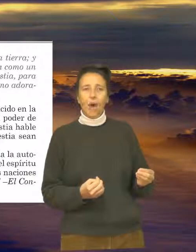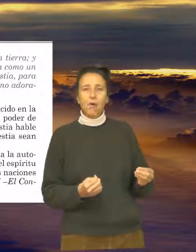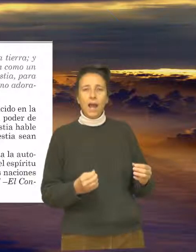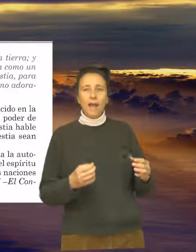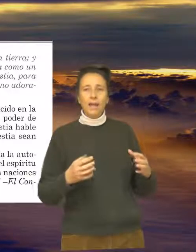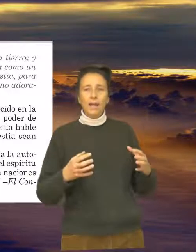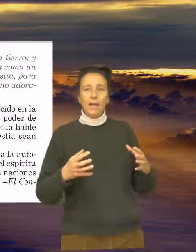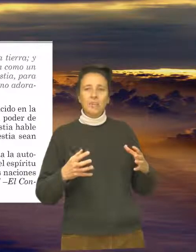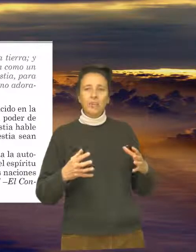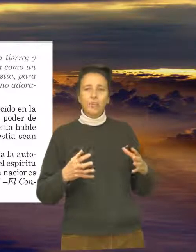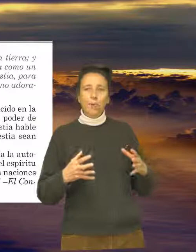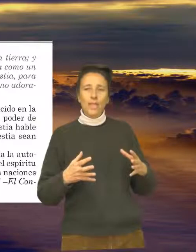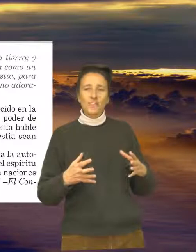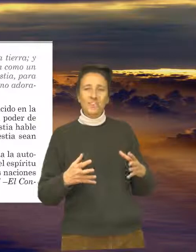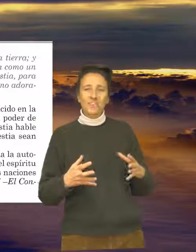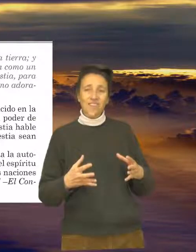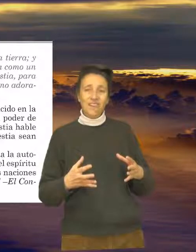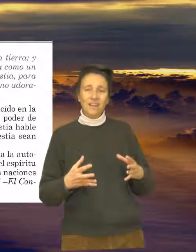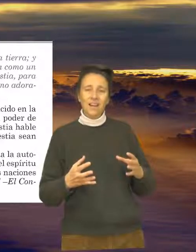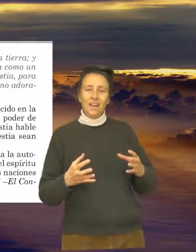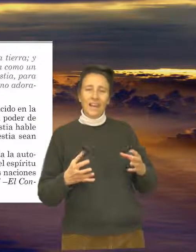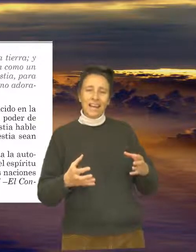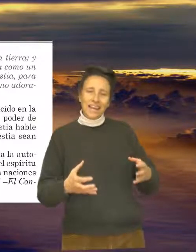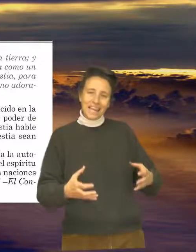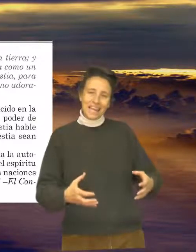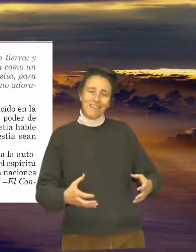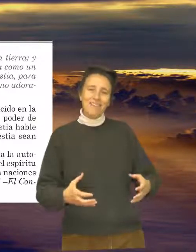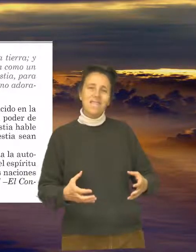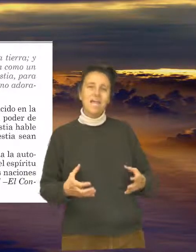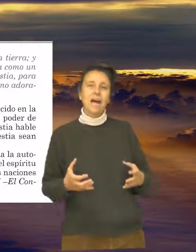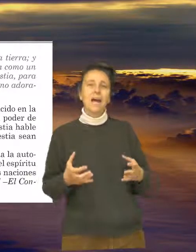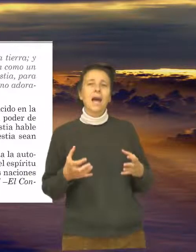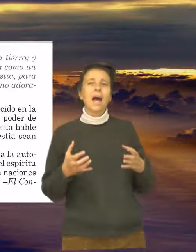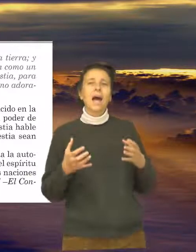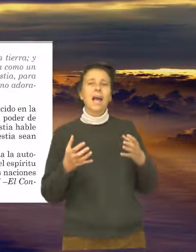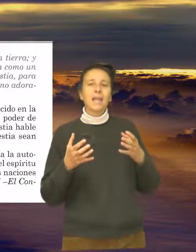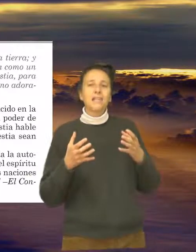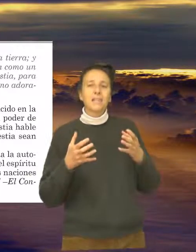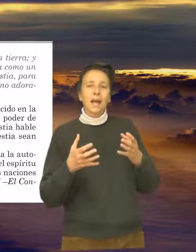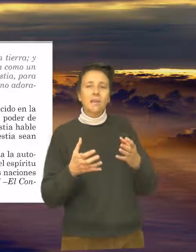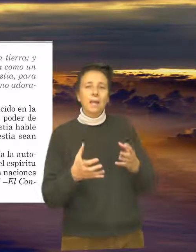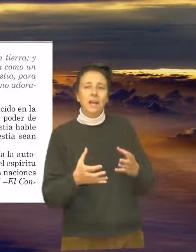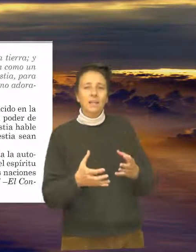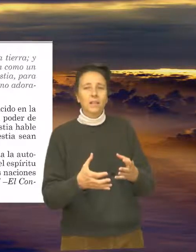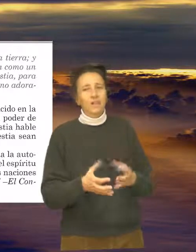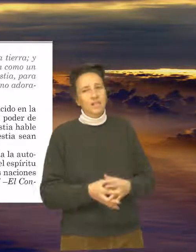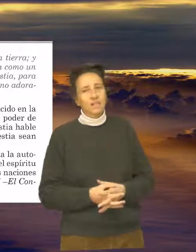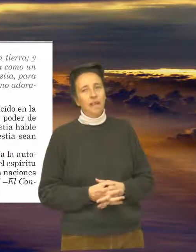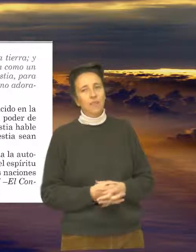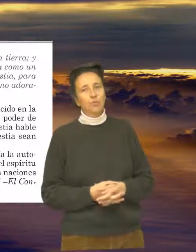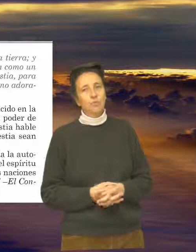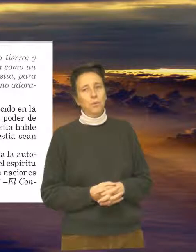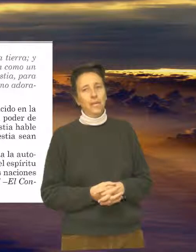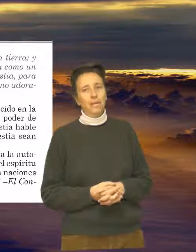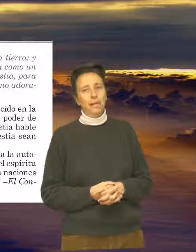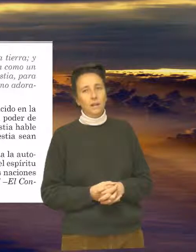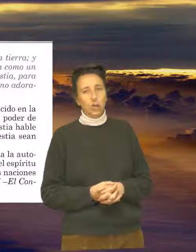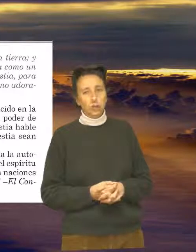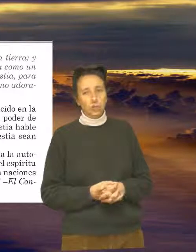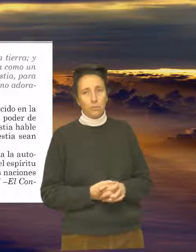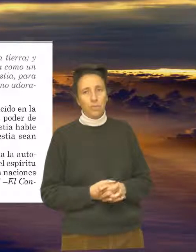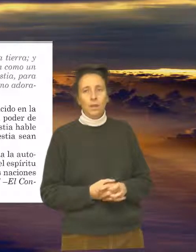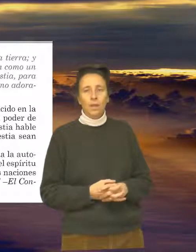que ahora es un poder civil el que da vida a esta imagen de la bestia, que es un